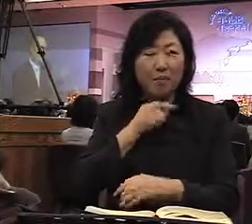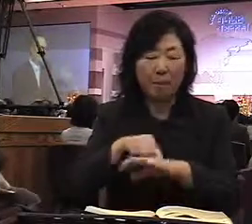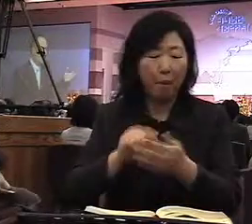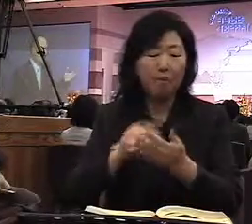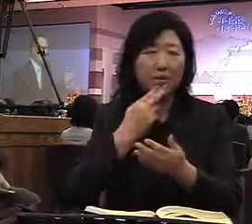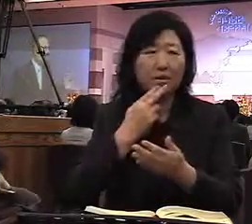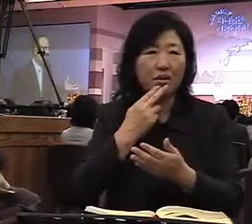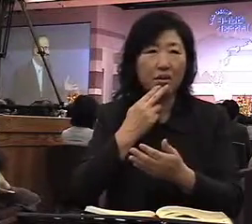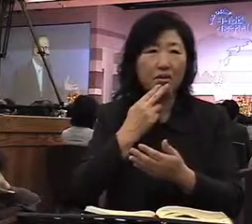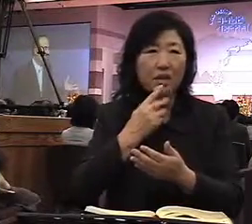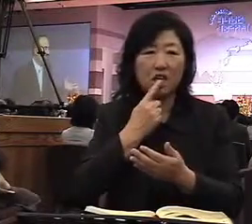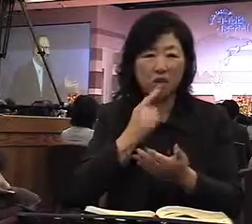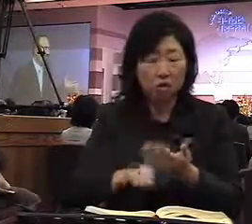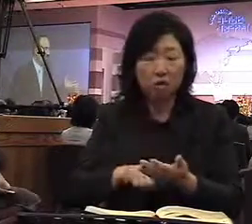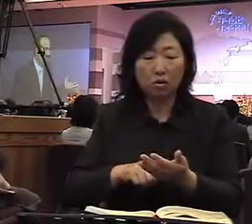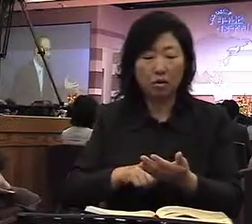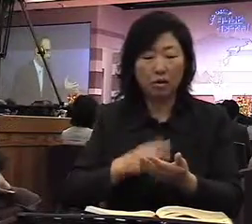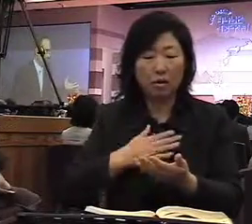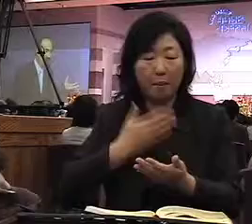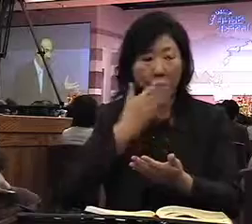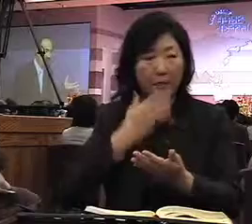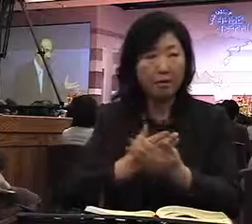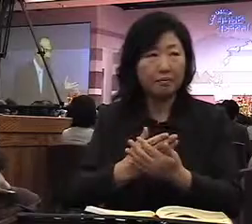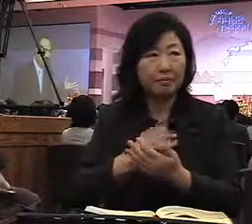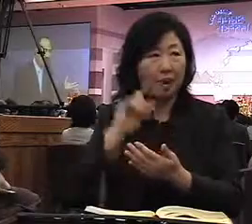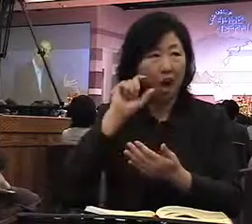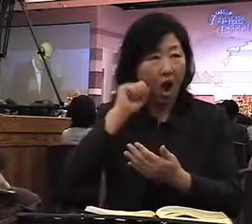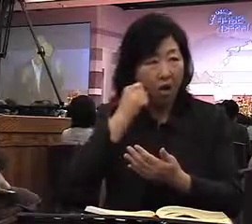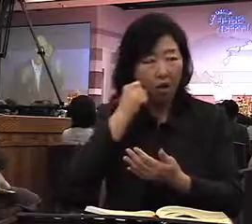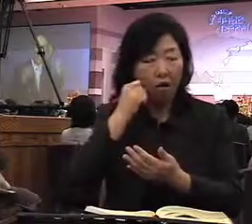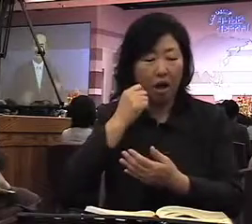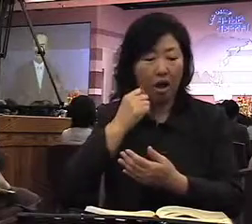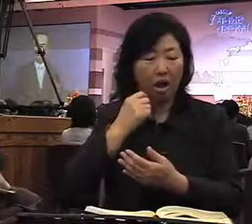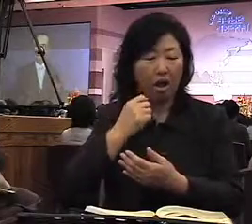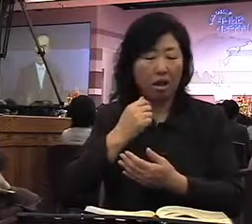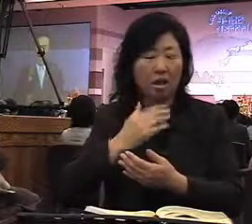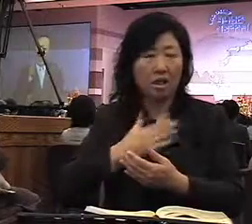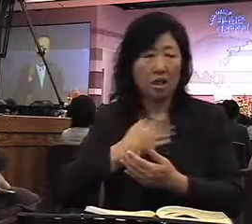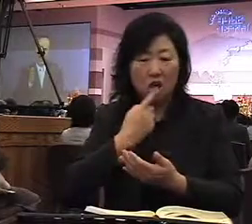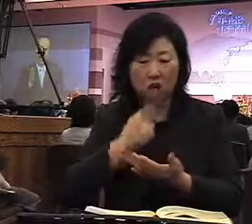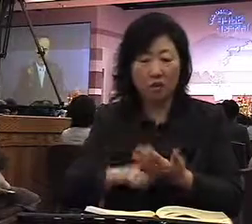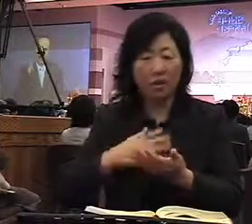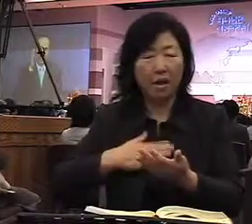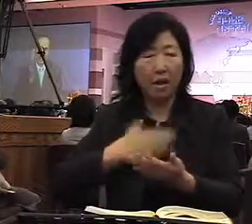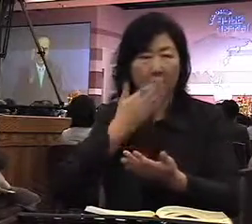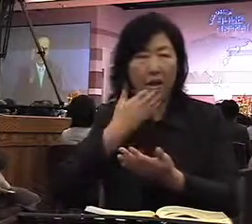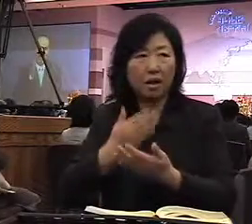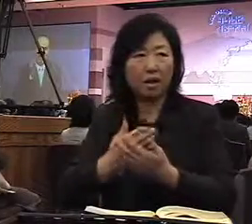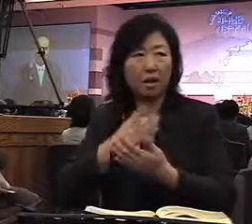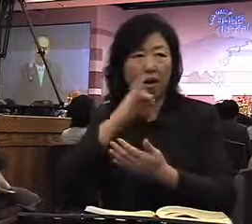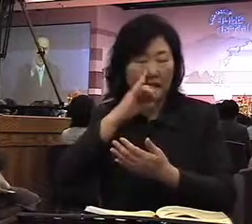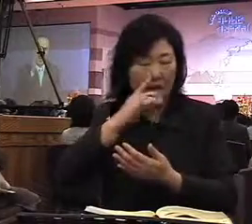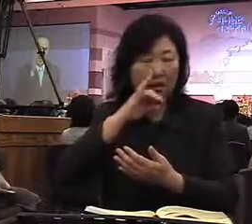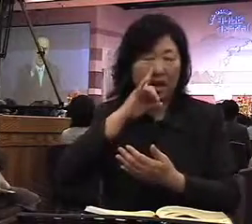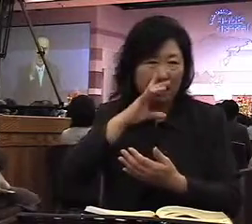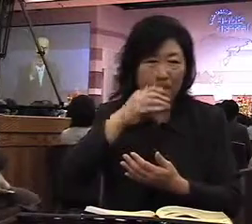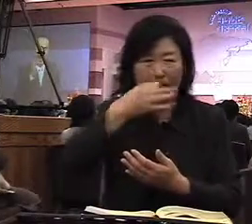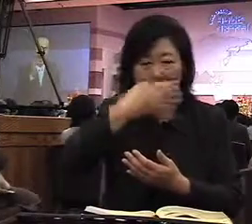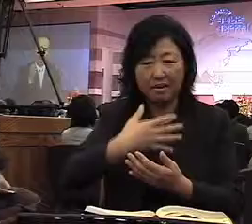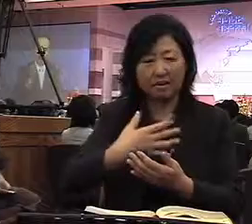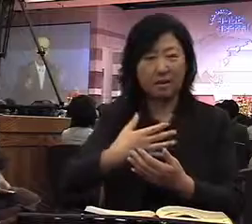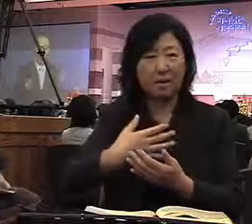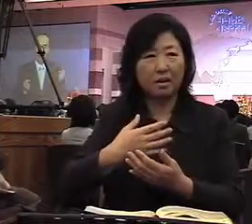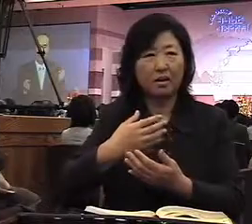왜냐하면 쉬운 일은 나도 할 수 있어요. 하나님 능력이 필요 없어요. 그렇죠? 쉬운 일은 내가 할 수 있어요. 그러나 안 되고 힘들고 불가능한